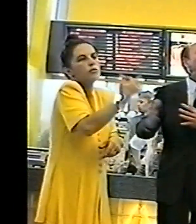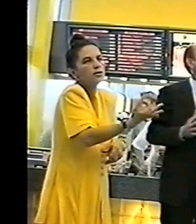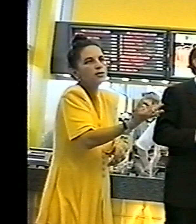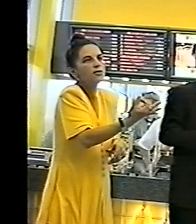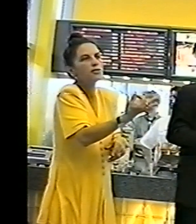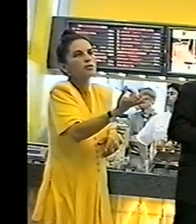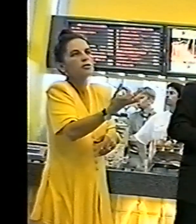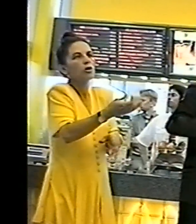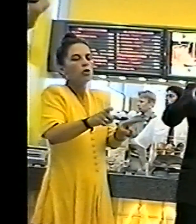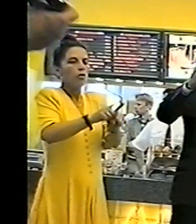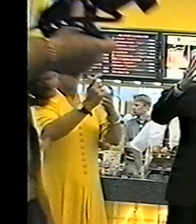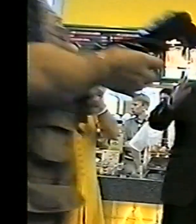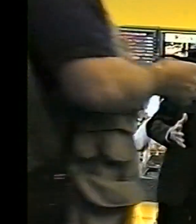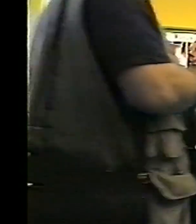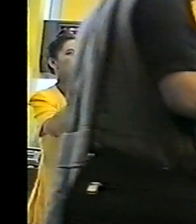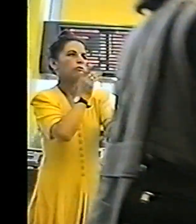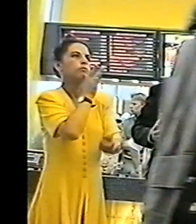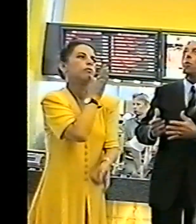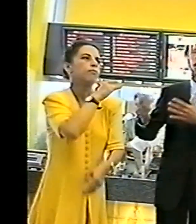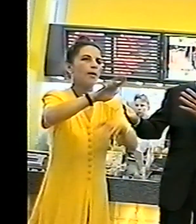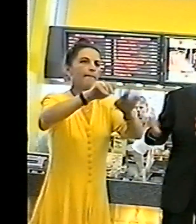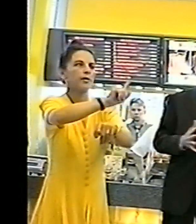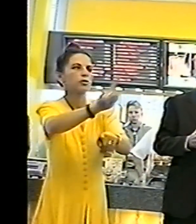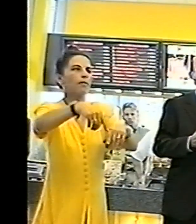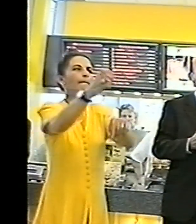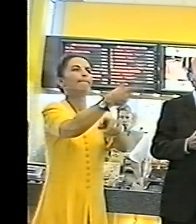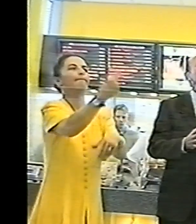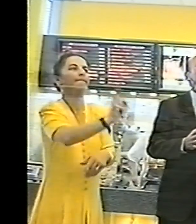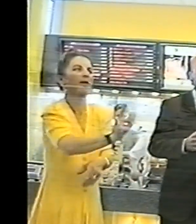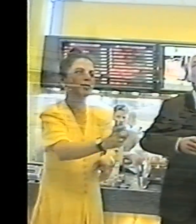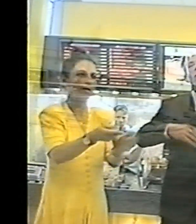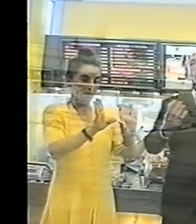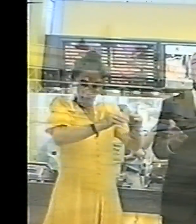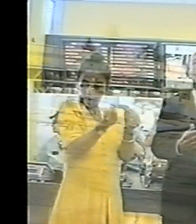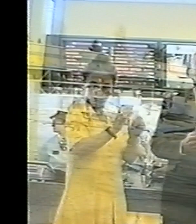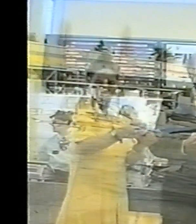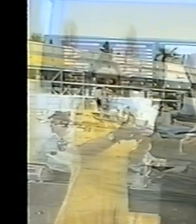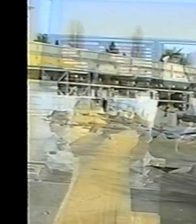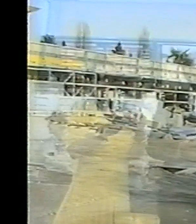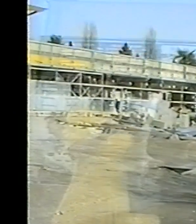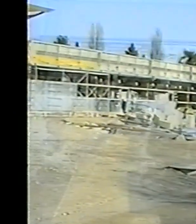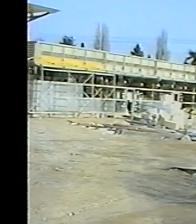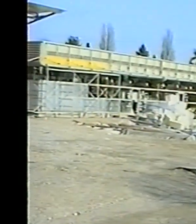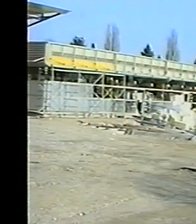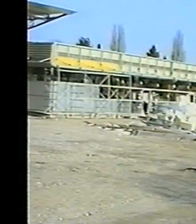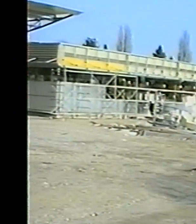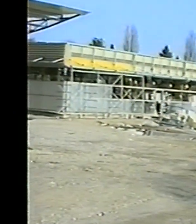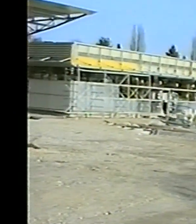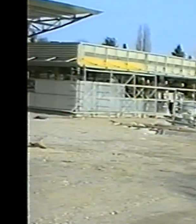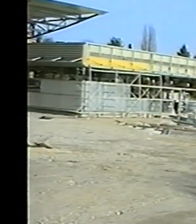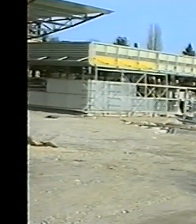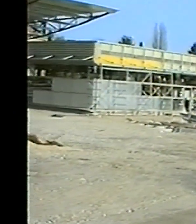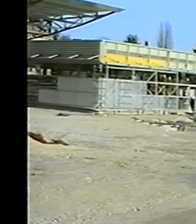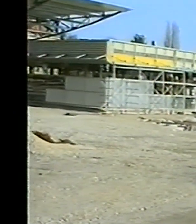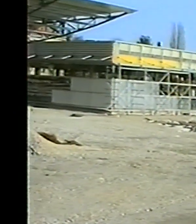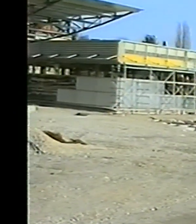pas retenus pour l'autoroute. Nous venons à côté de l'autoroute, un endroit très accessible, avec une belle station, probablement encore plus belle, et qui sera